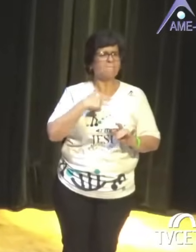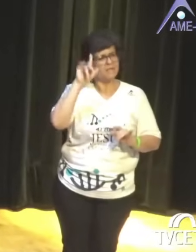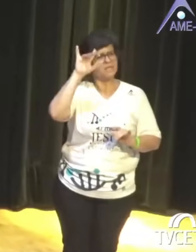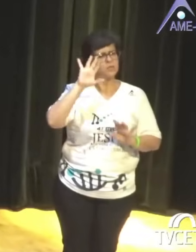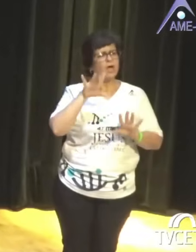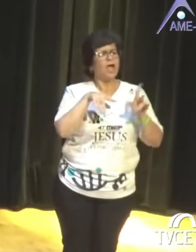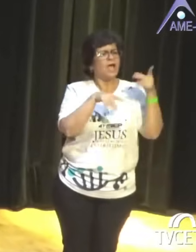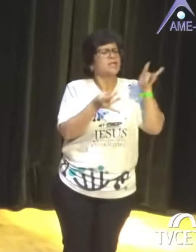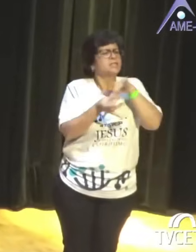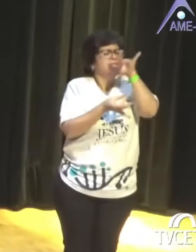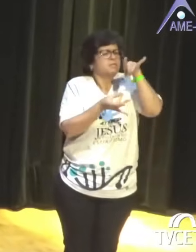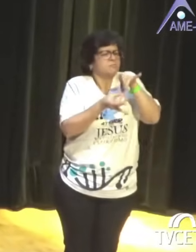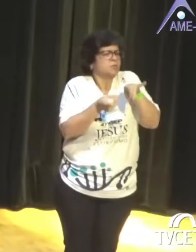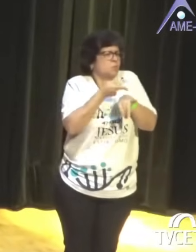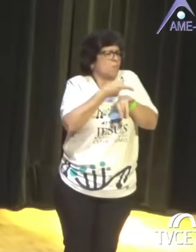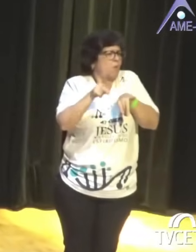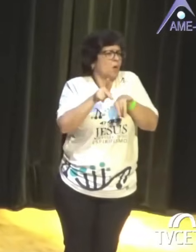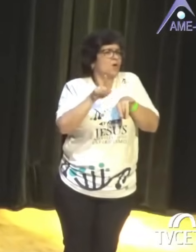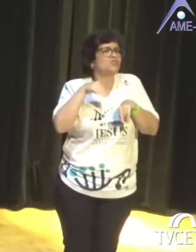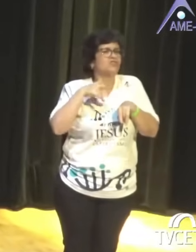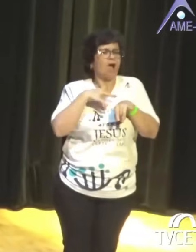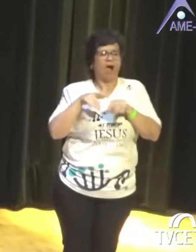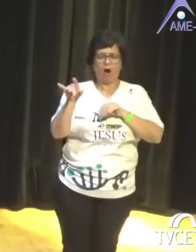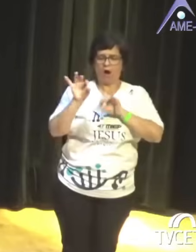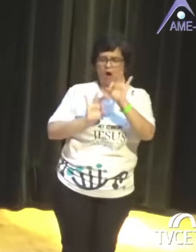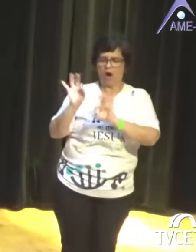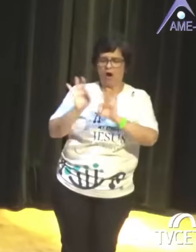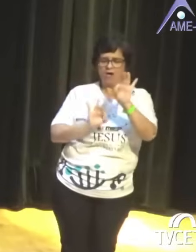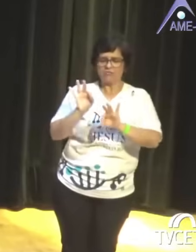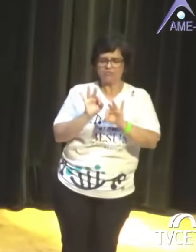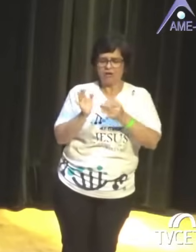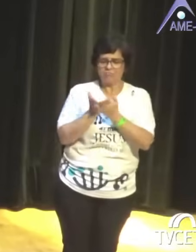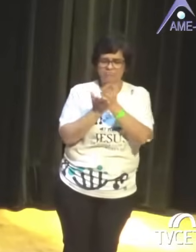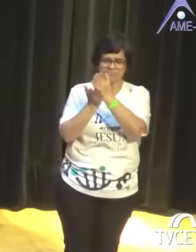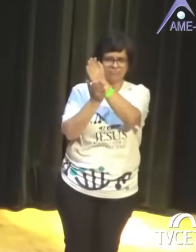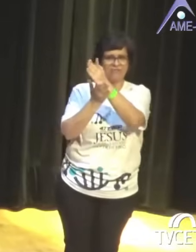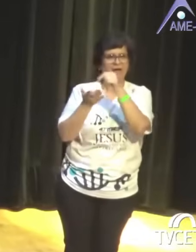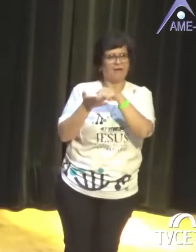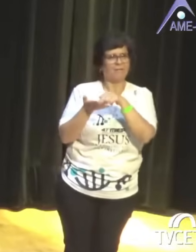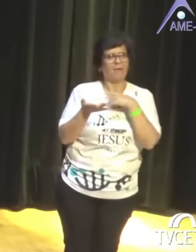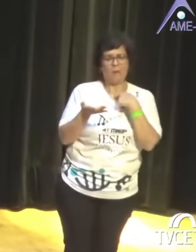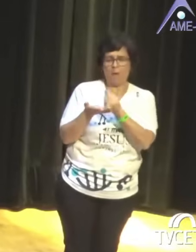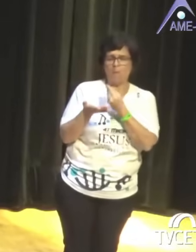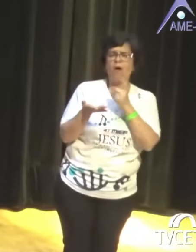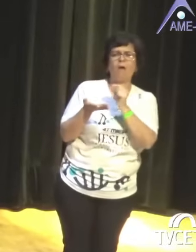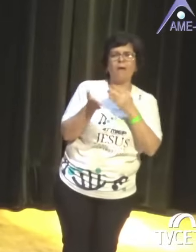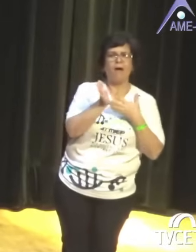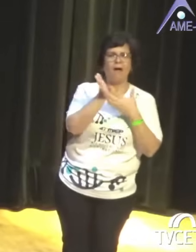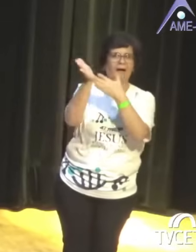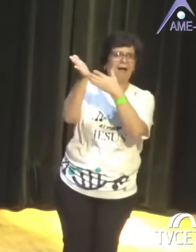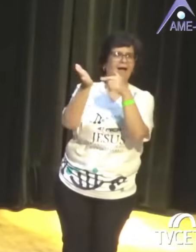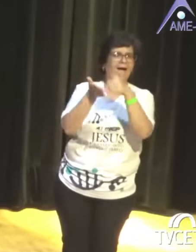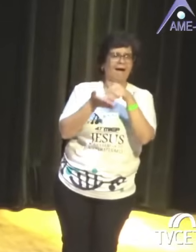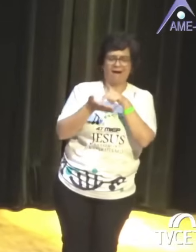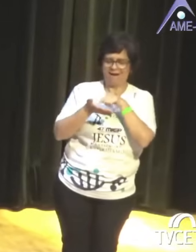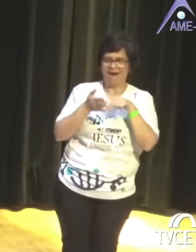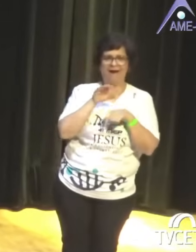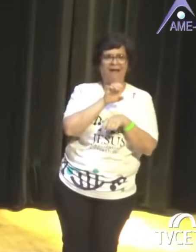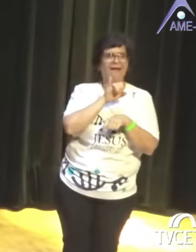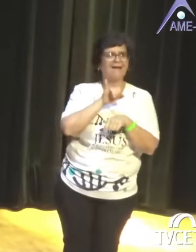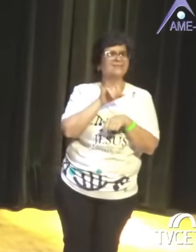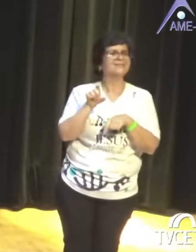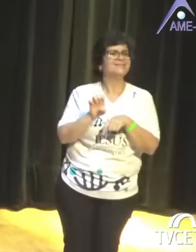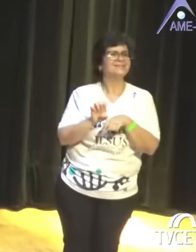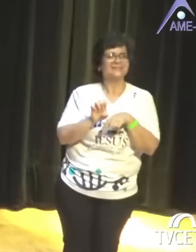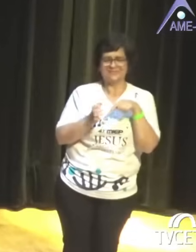espírito puro eu já joguei aqui no waz é só Seguir